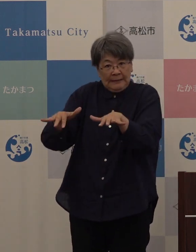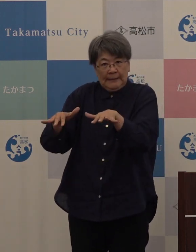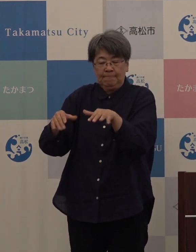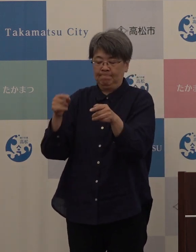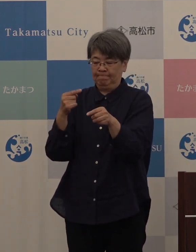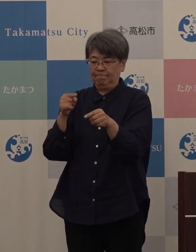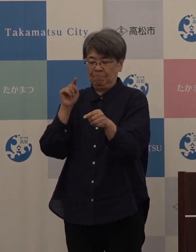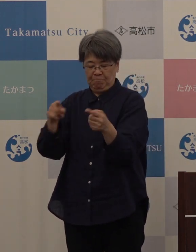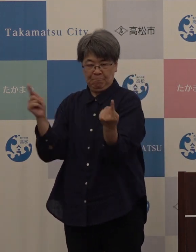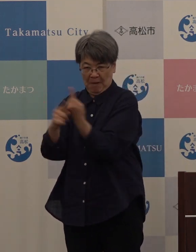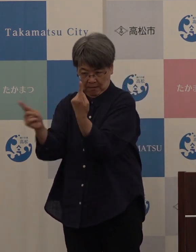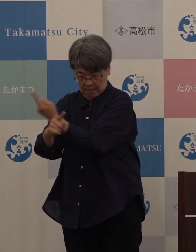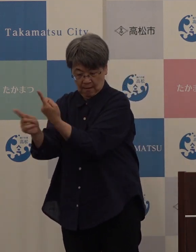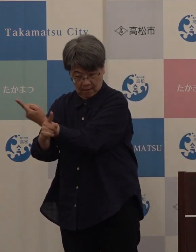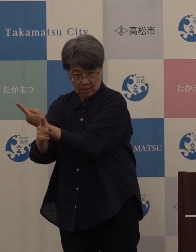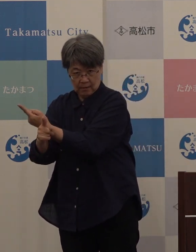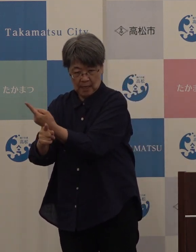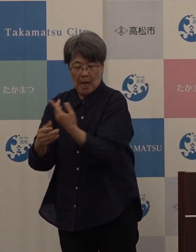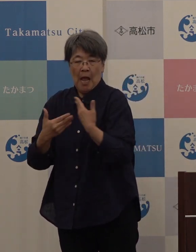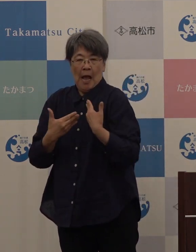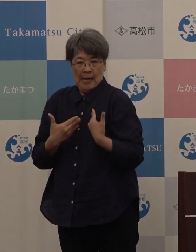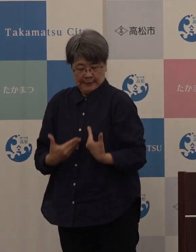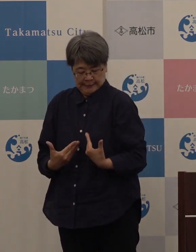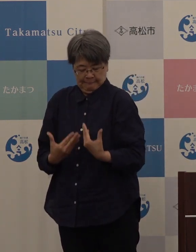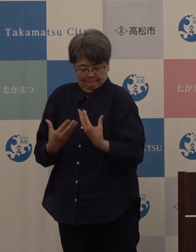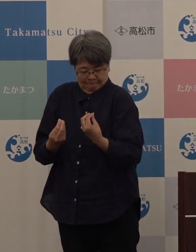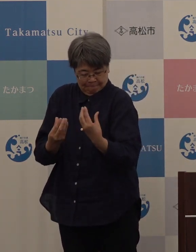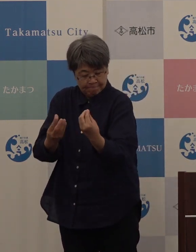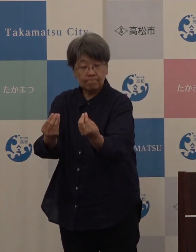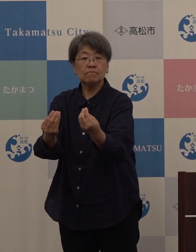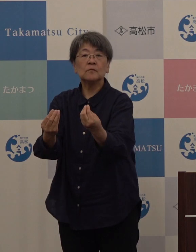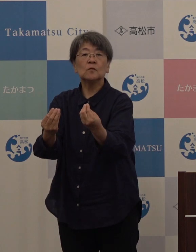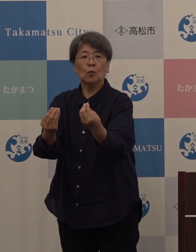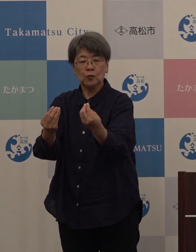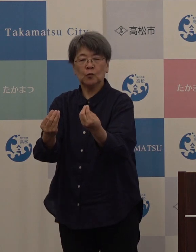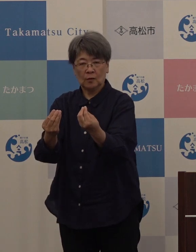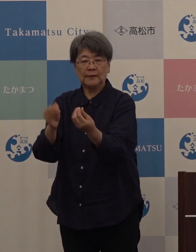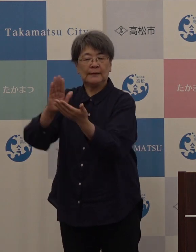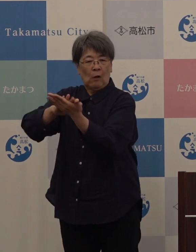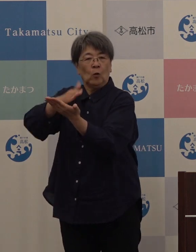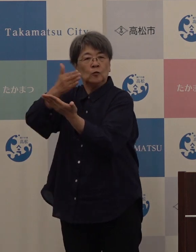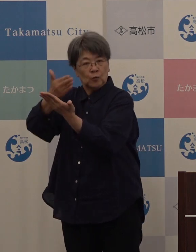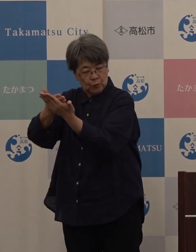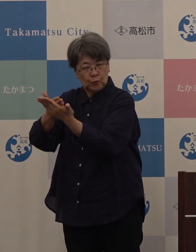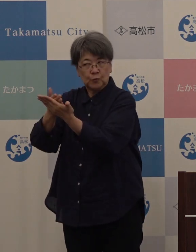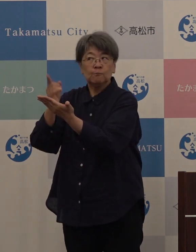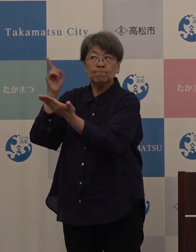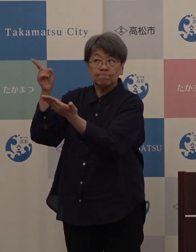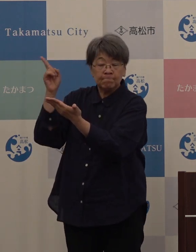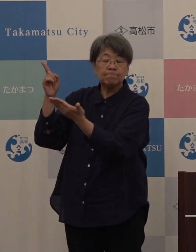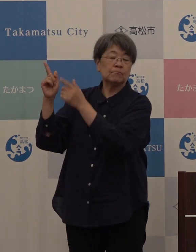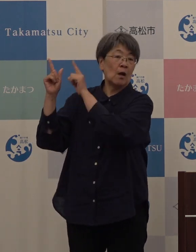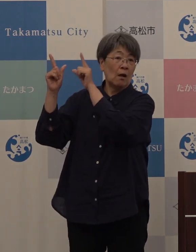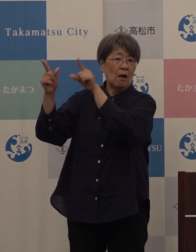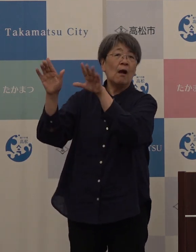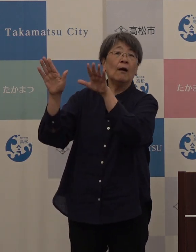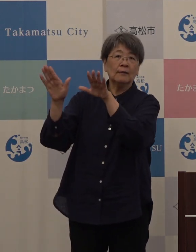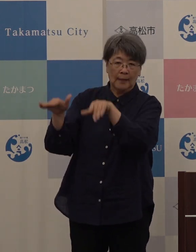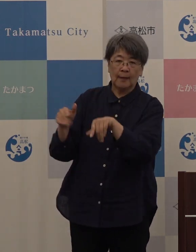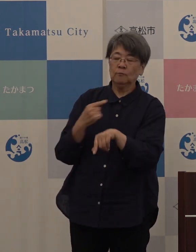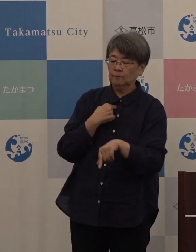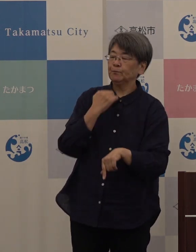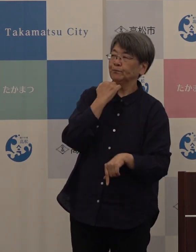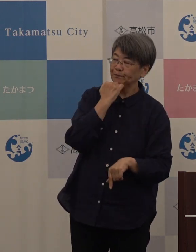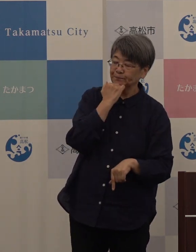て安全安心の確保に尽力をいただきたいと、早急に行っていただきたいというふうに思っ